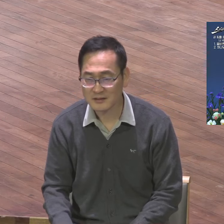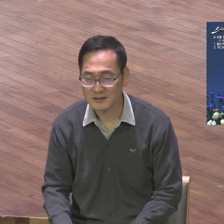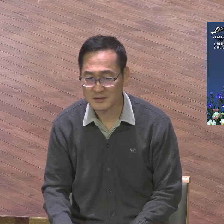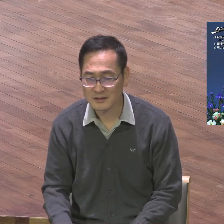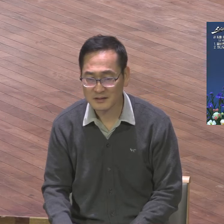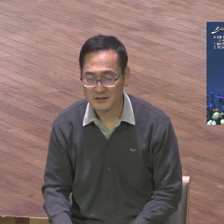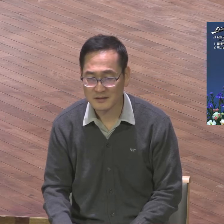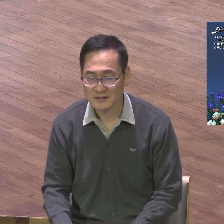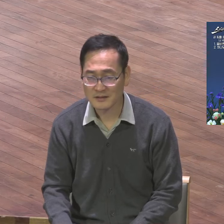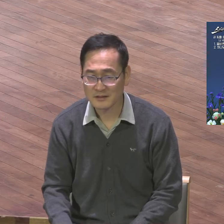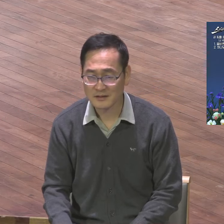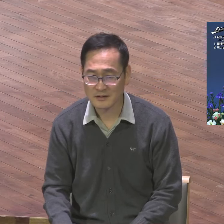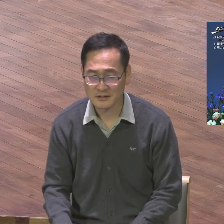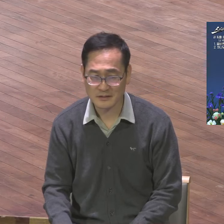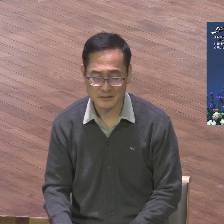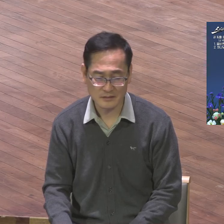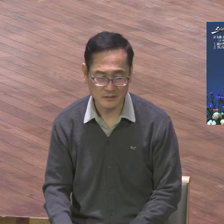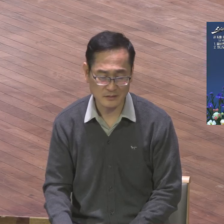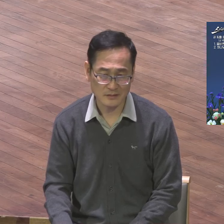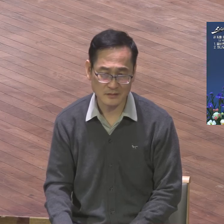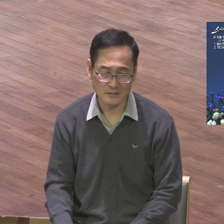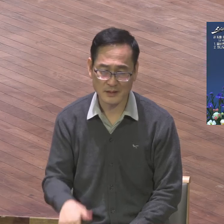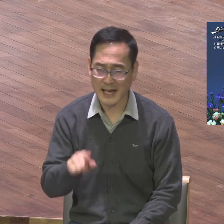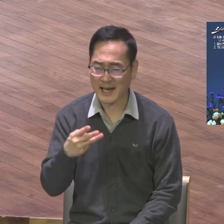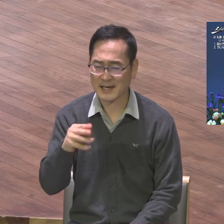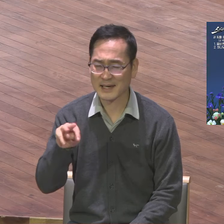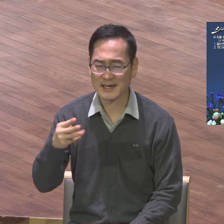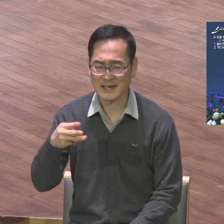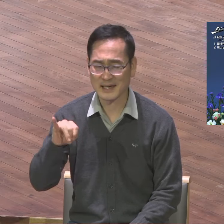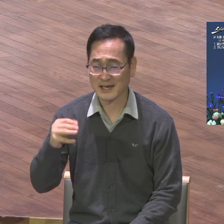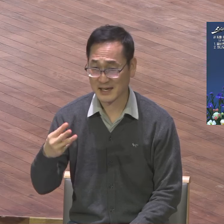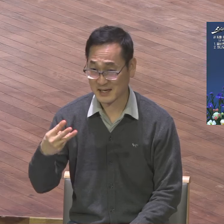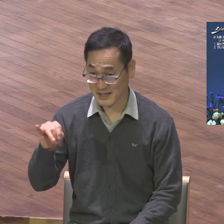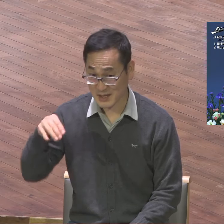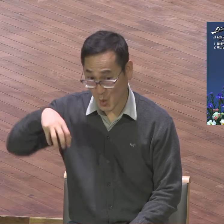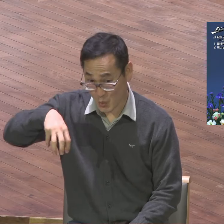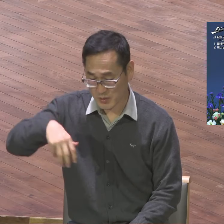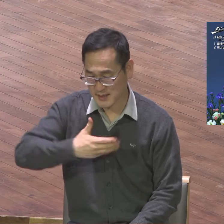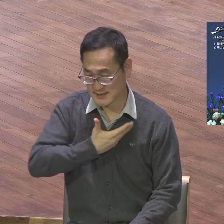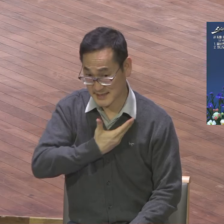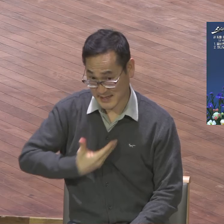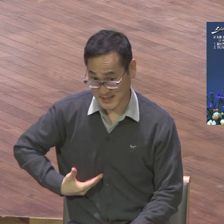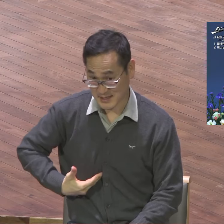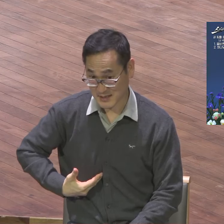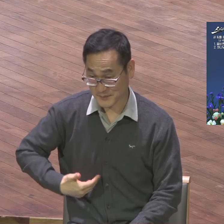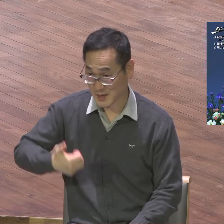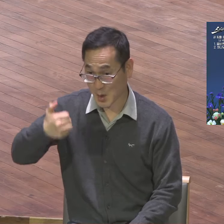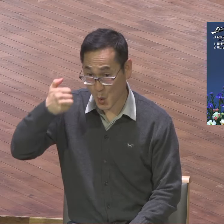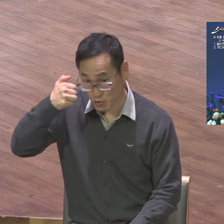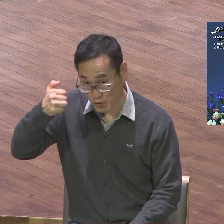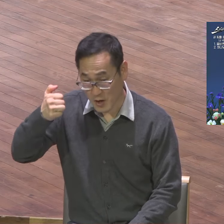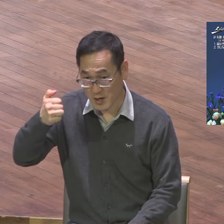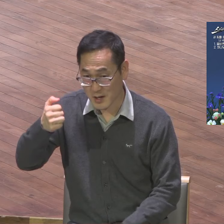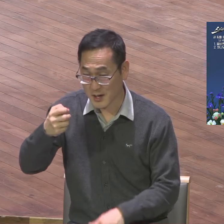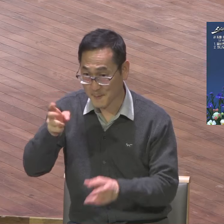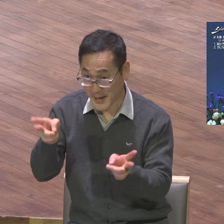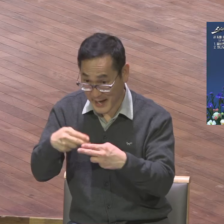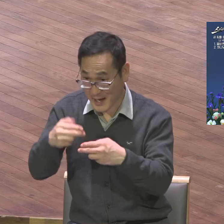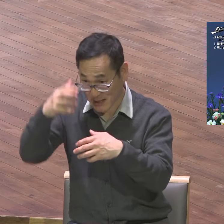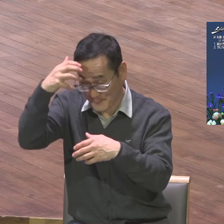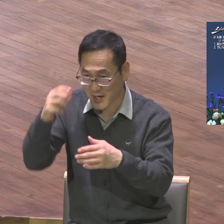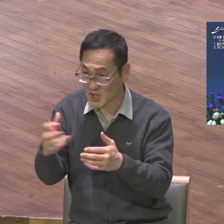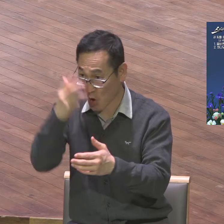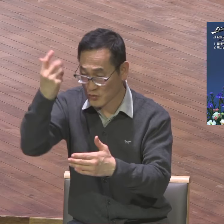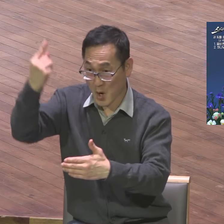갈릴리 총구석 출신의 제자들이 오순절 마가다락방에서 성령 받은 이후에 이들의 삶은 완전히 바뀌어졌어.